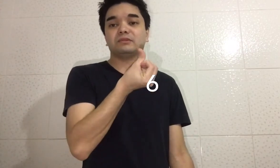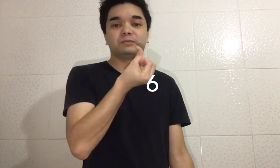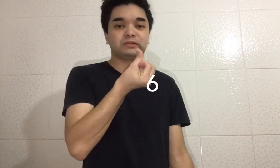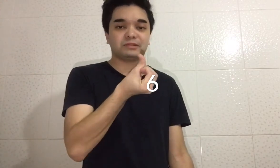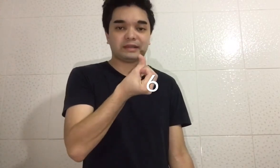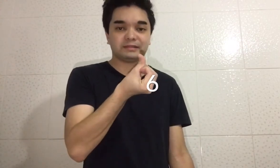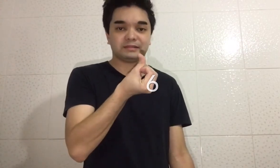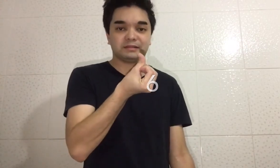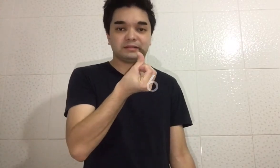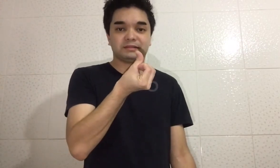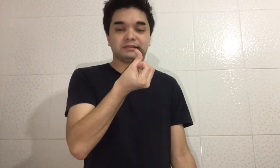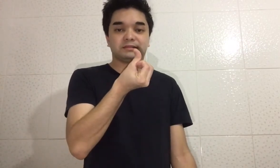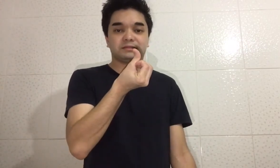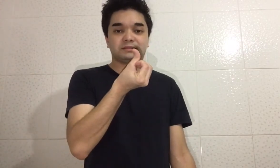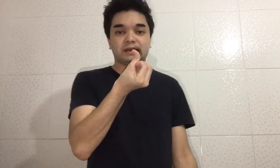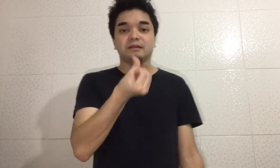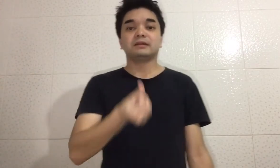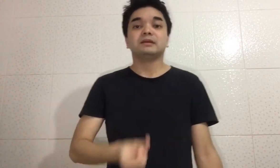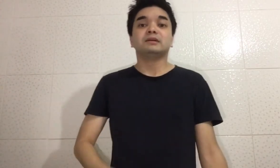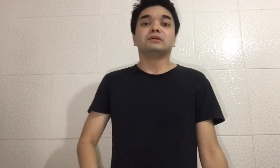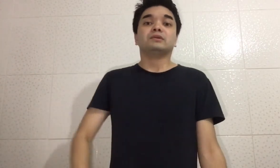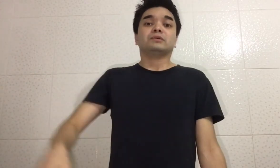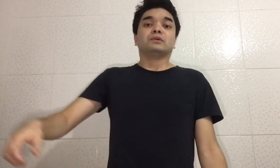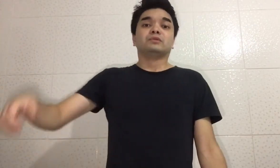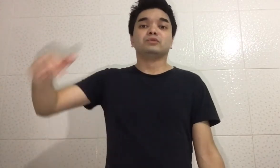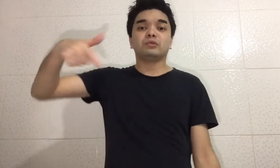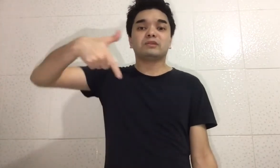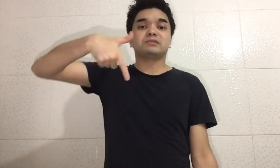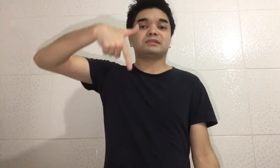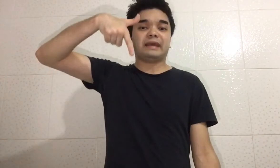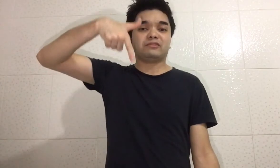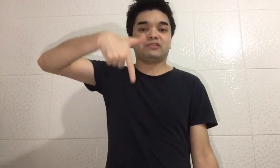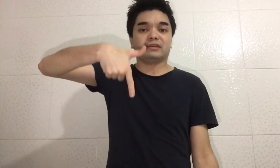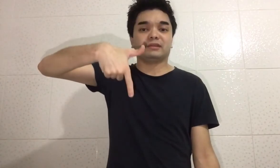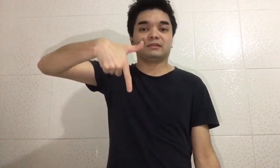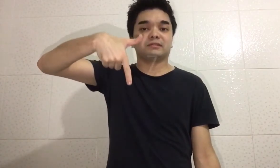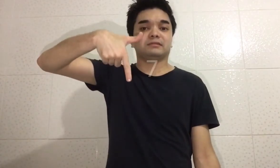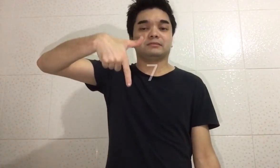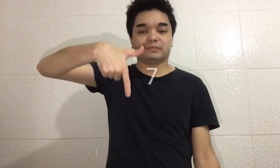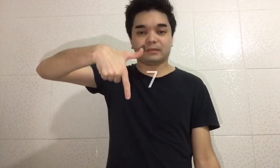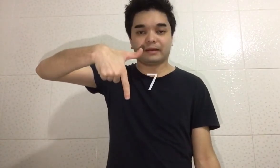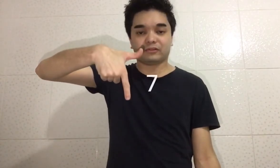número 6, tá. Número 7,